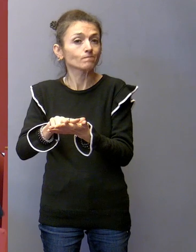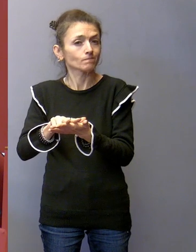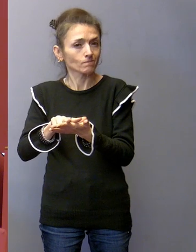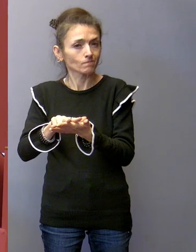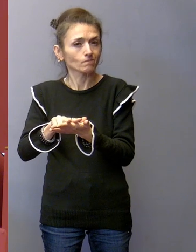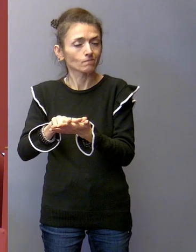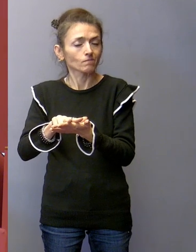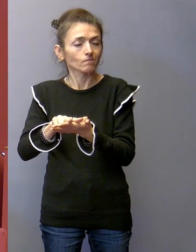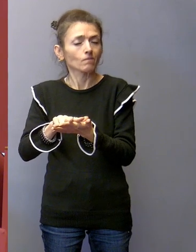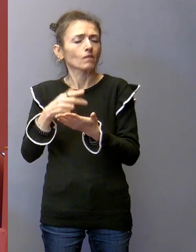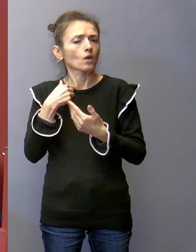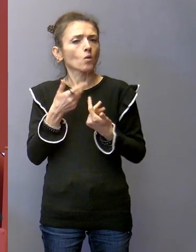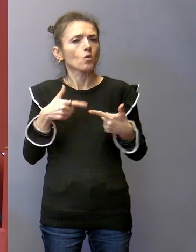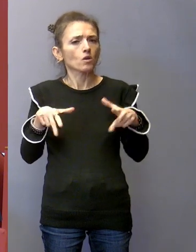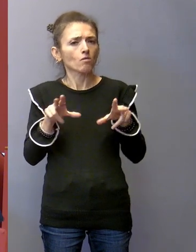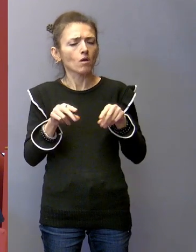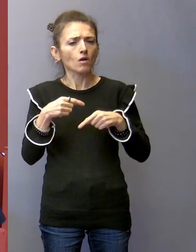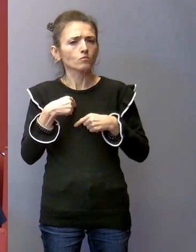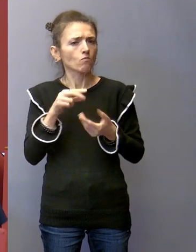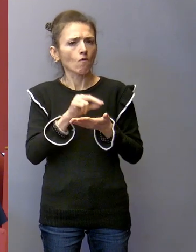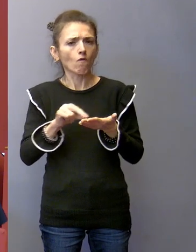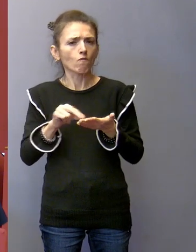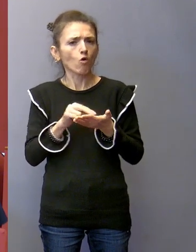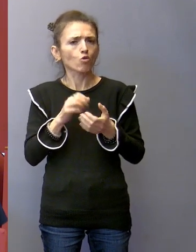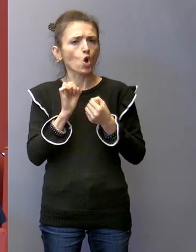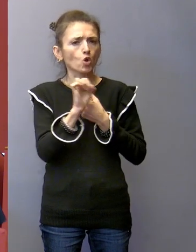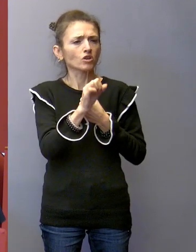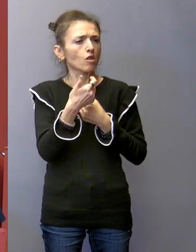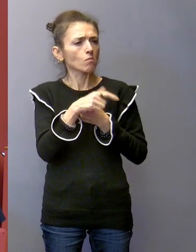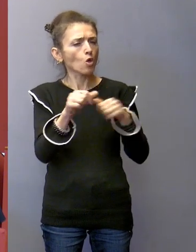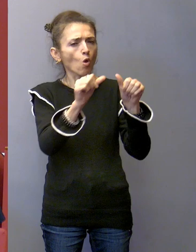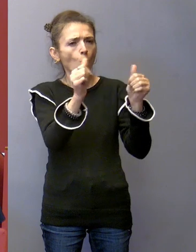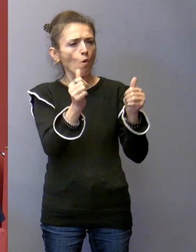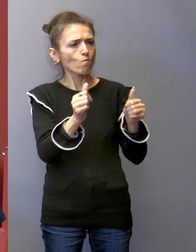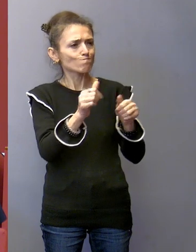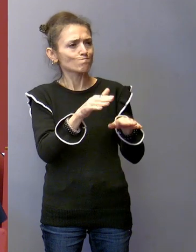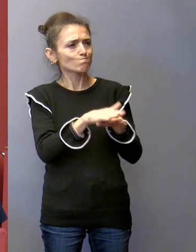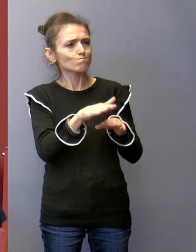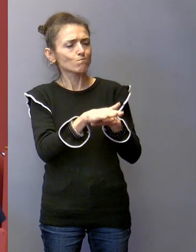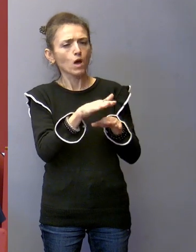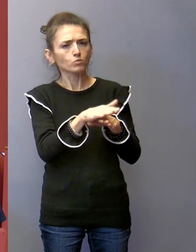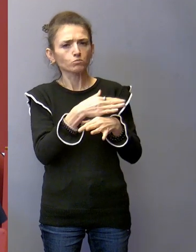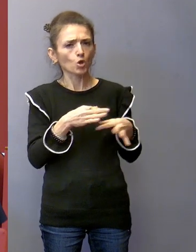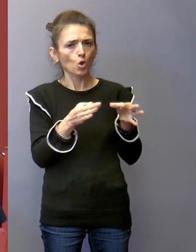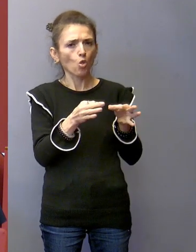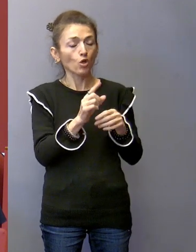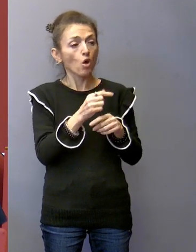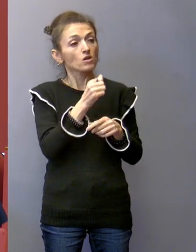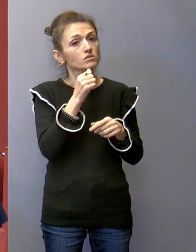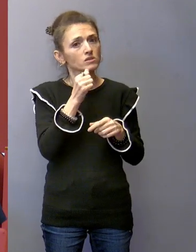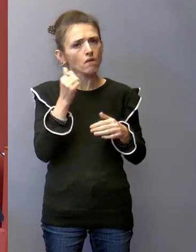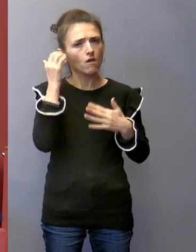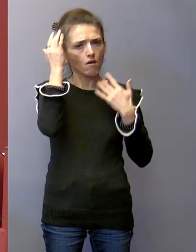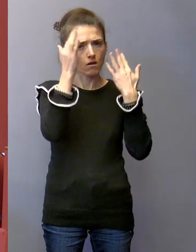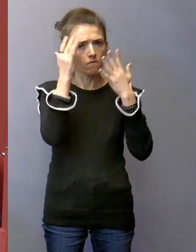Ribadisco il voto è contrario Innanzitutto per il metodo perché sarebbe richiesto un atteggiamento di Maggiore